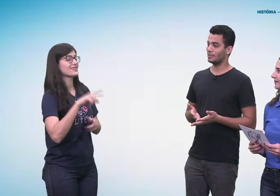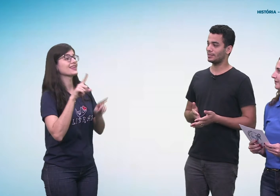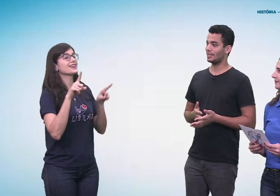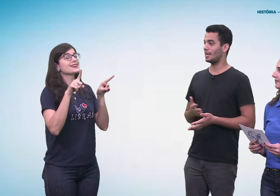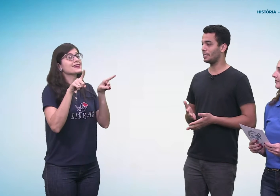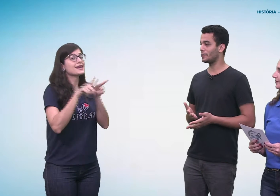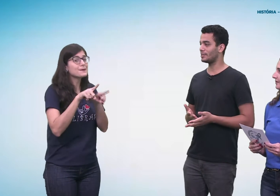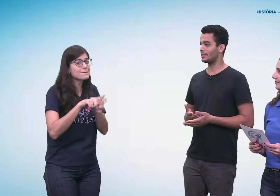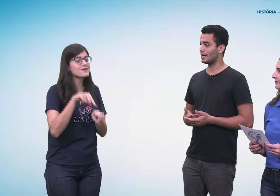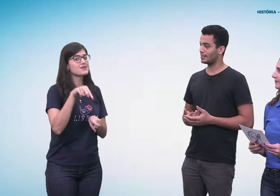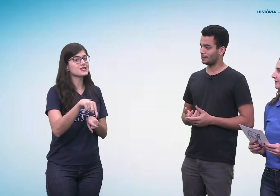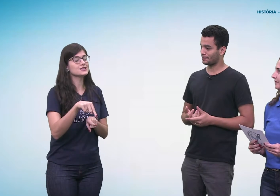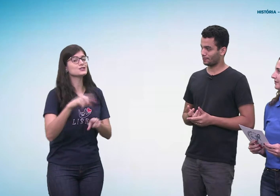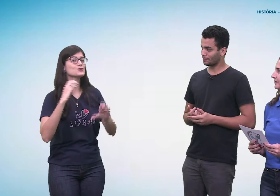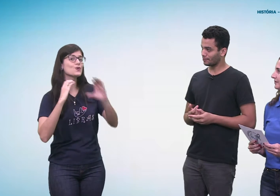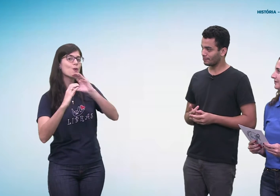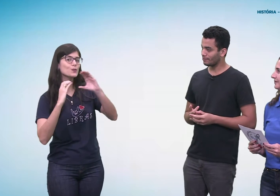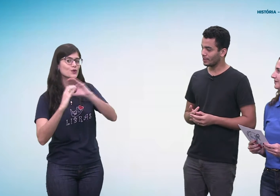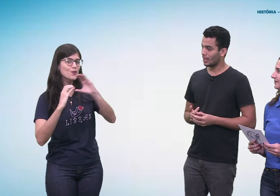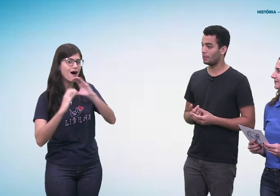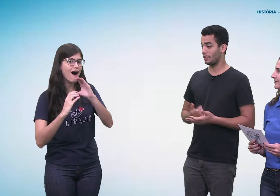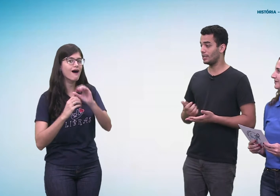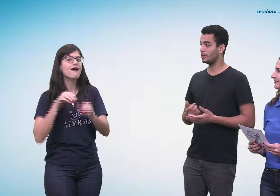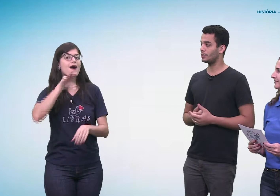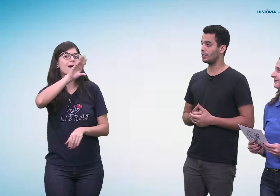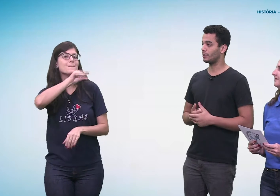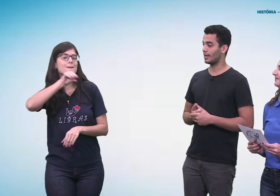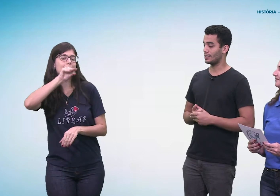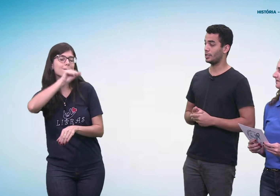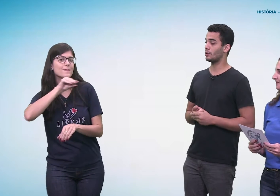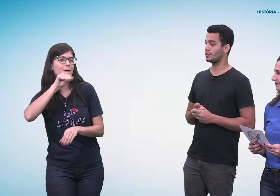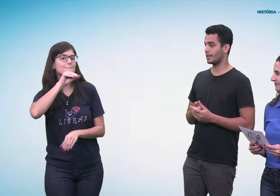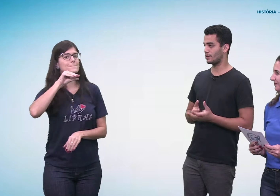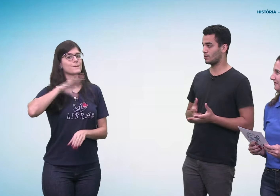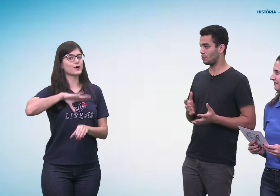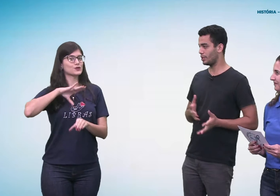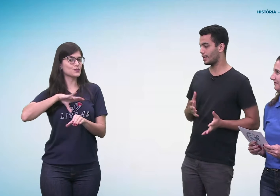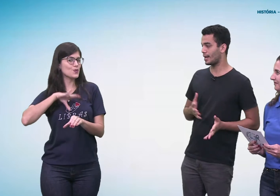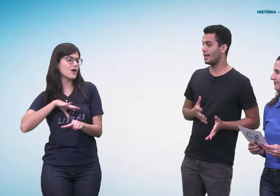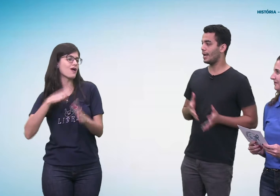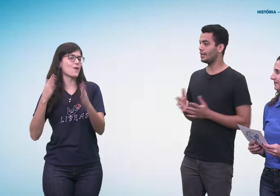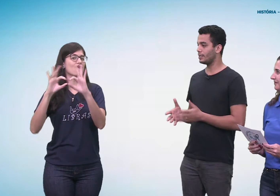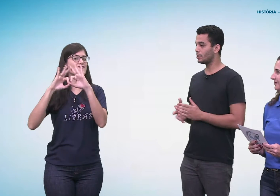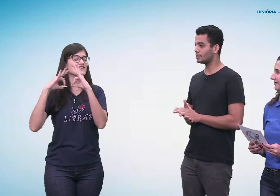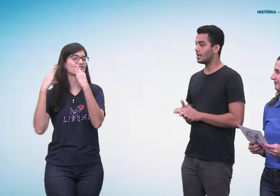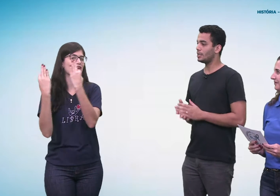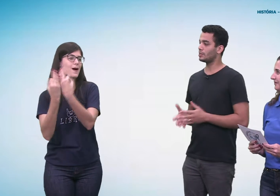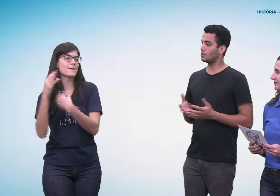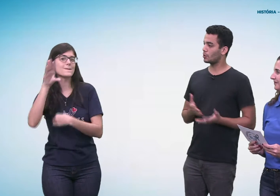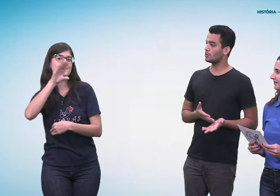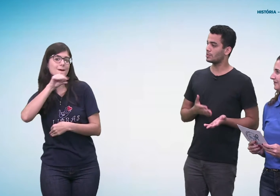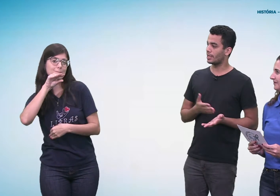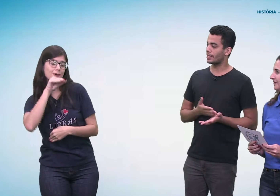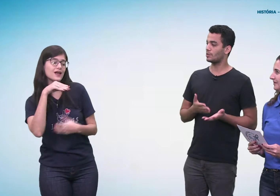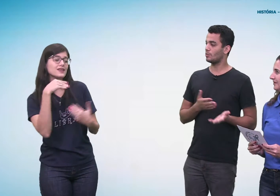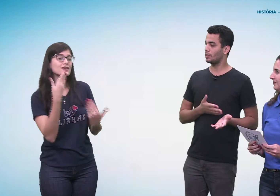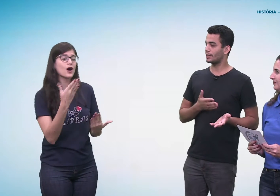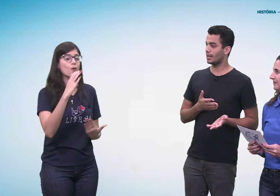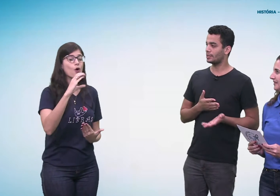Libras, é a língua de sinais. A primeira língua dele, no caso. Ele consegue se comunicar em Libras e também consegue se comunicar de